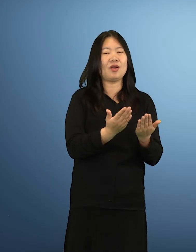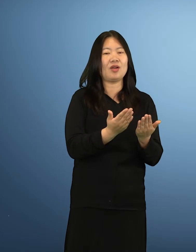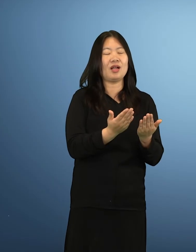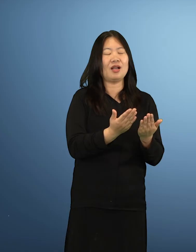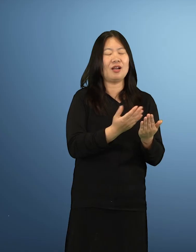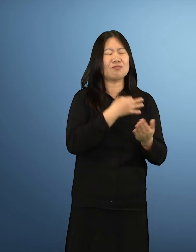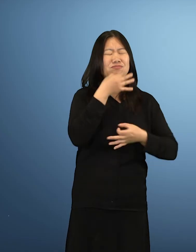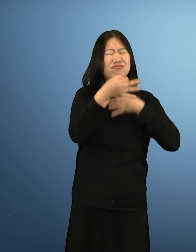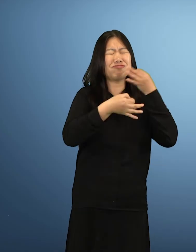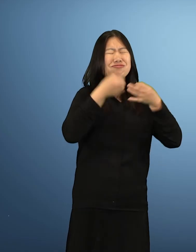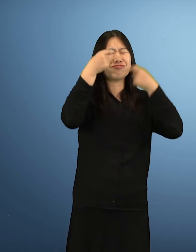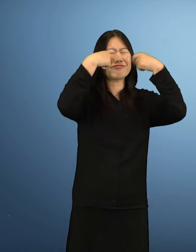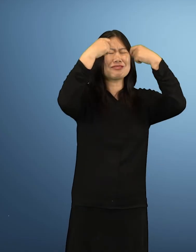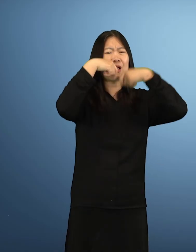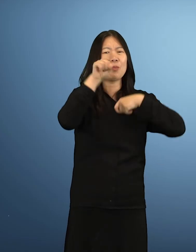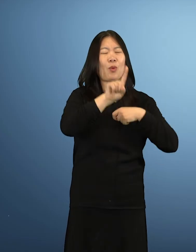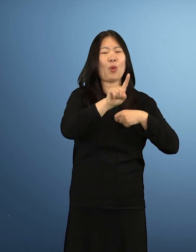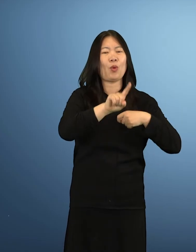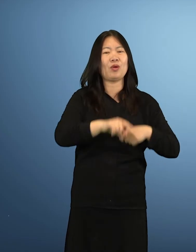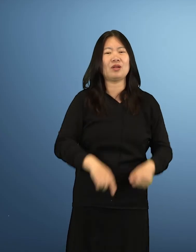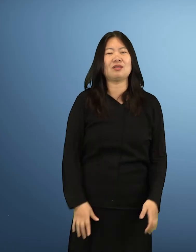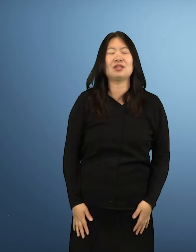그 형식마저도